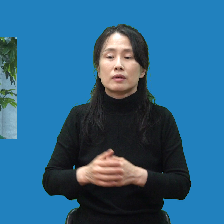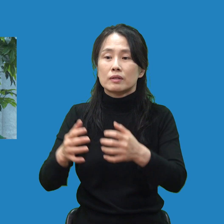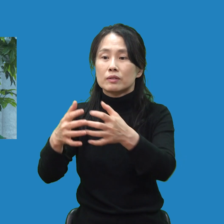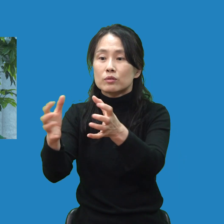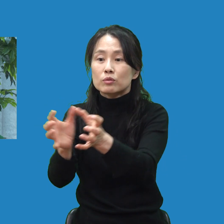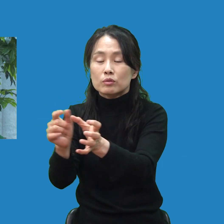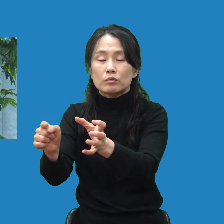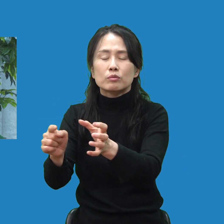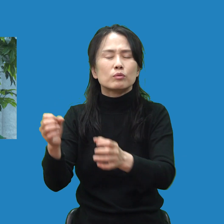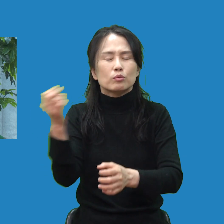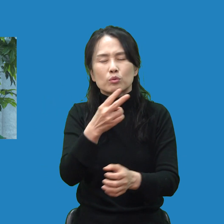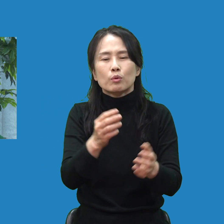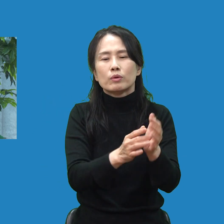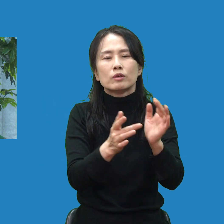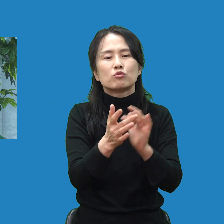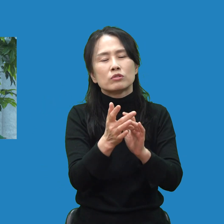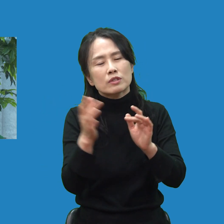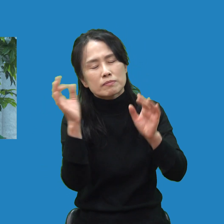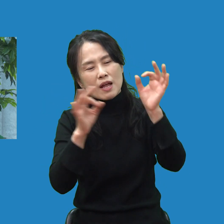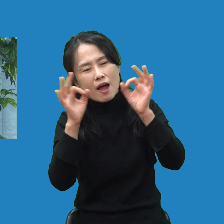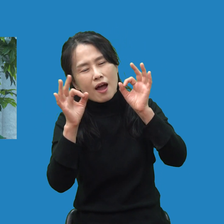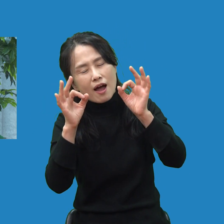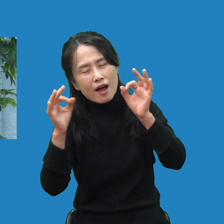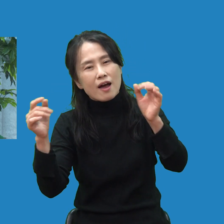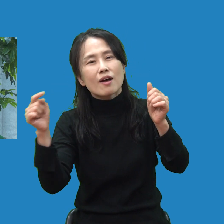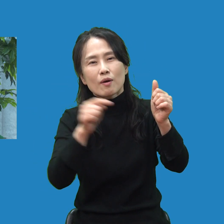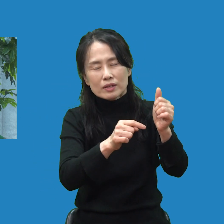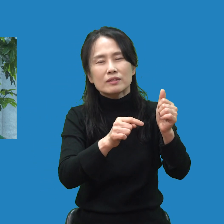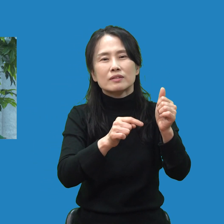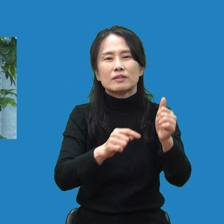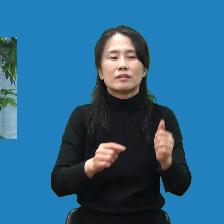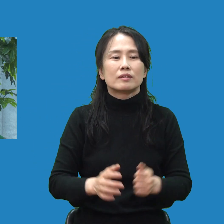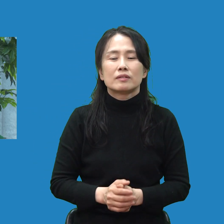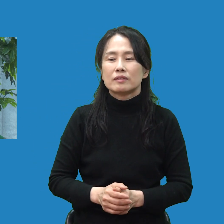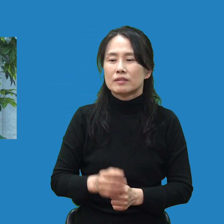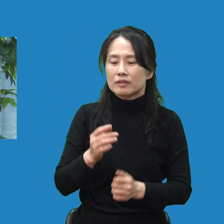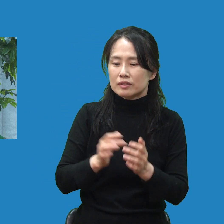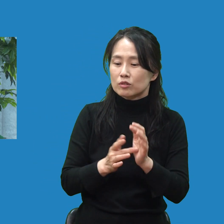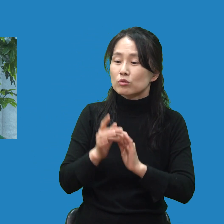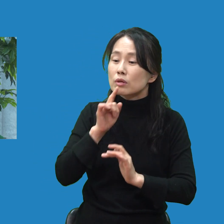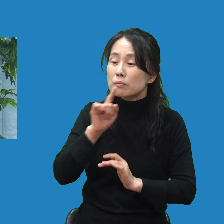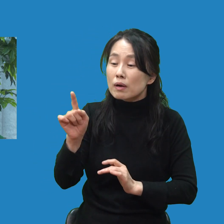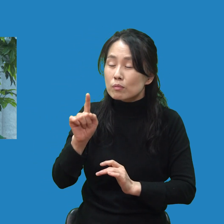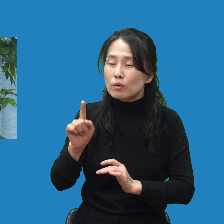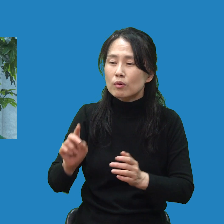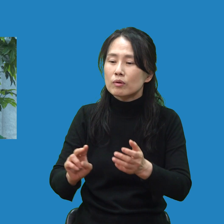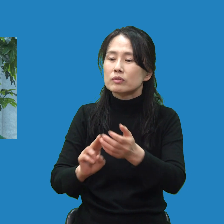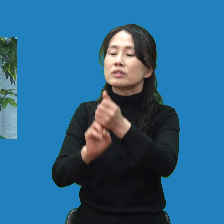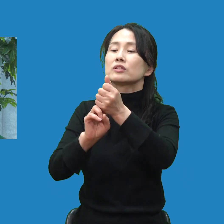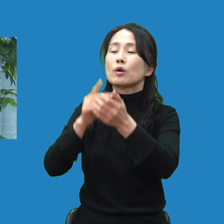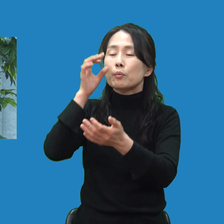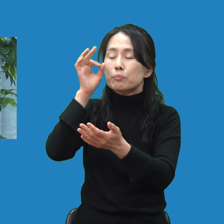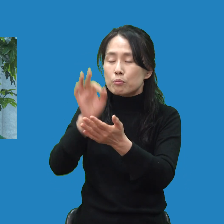예수님을 찾아왔는데 예수님 말씀하시죠. 표적을 본 까닭이 아니요.